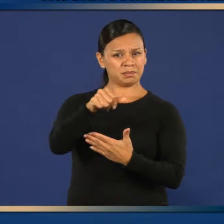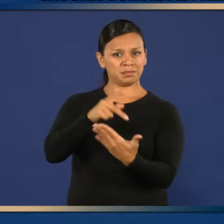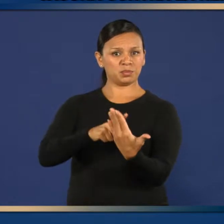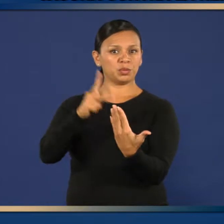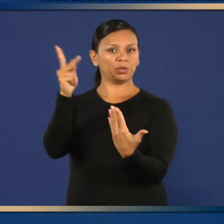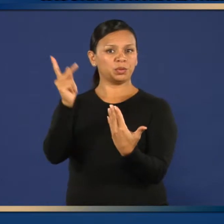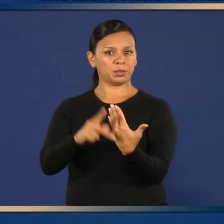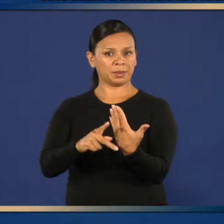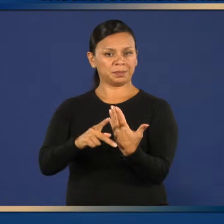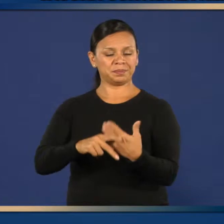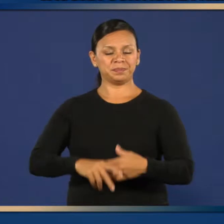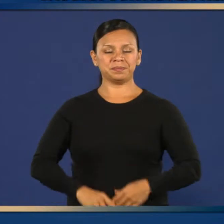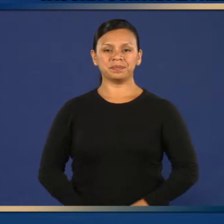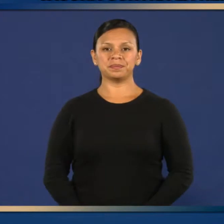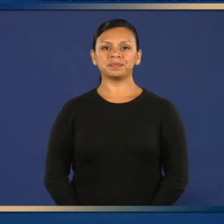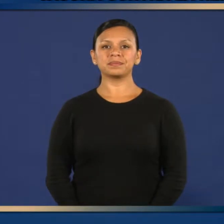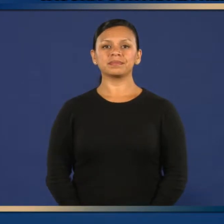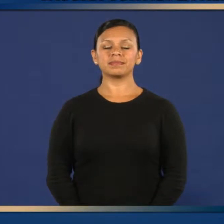vacunas